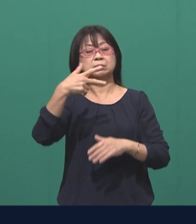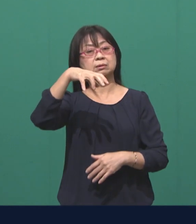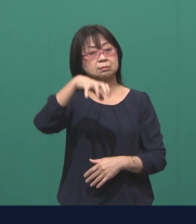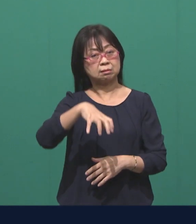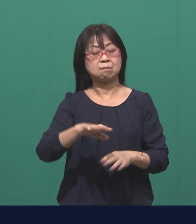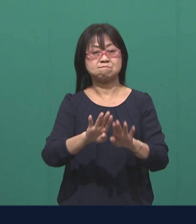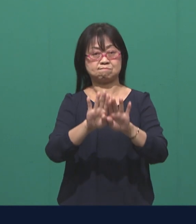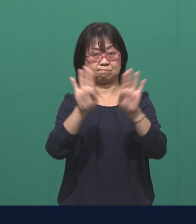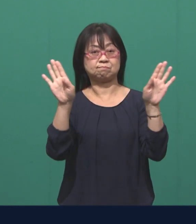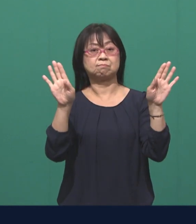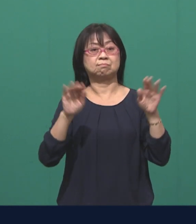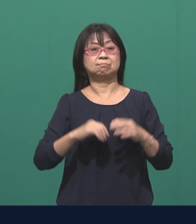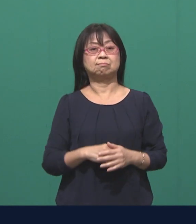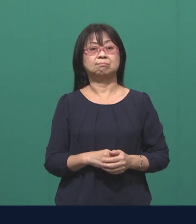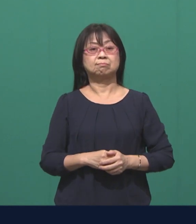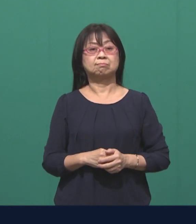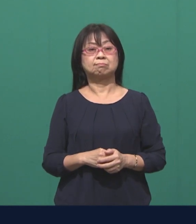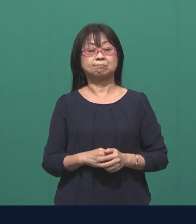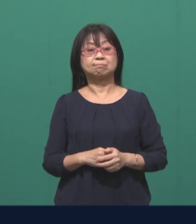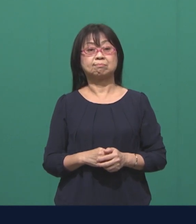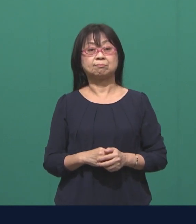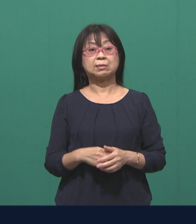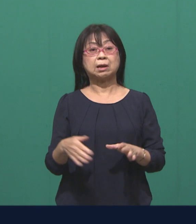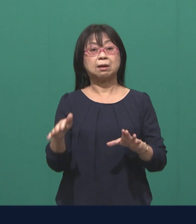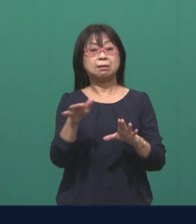日、大津市で開かれました。